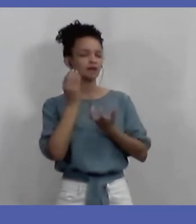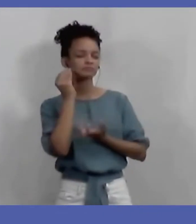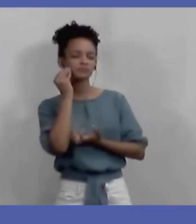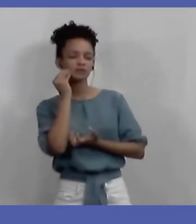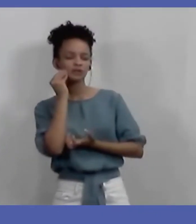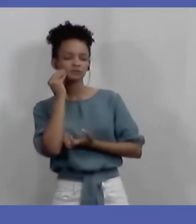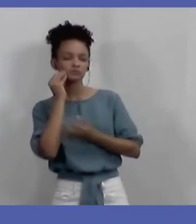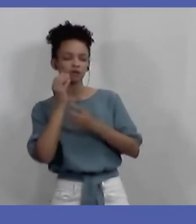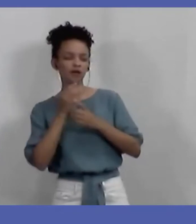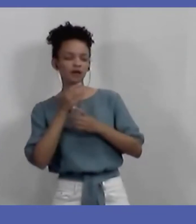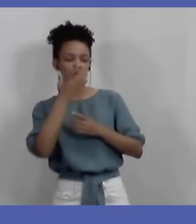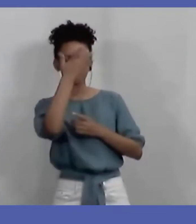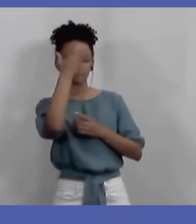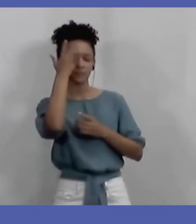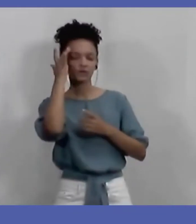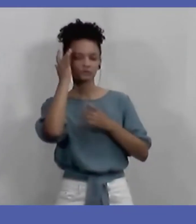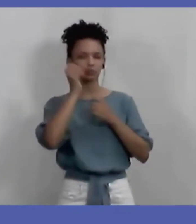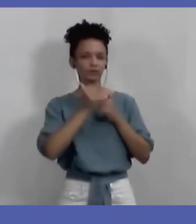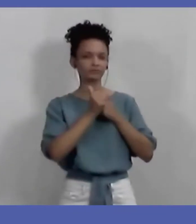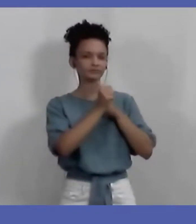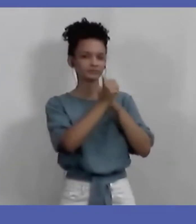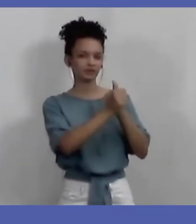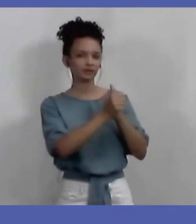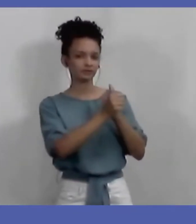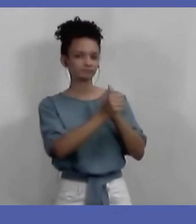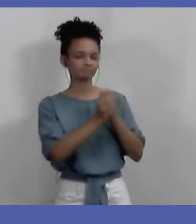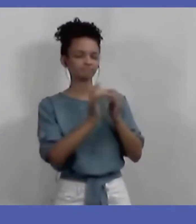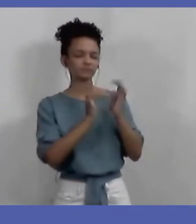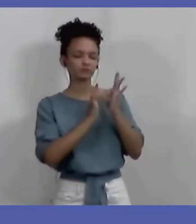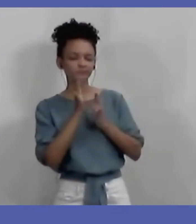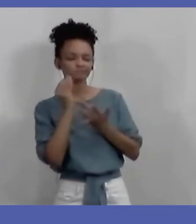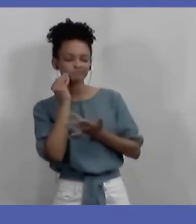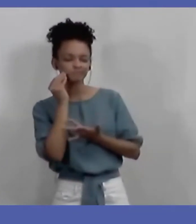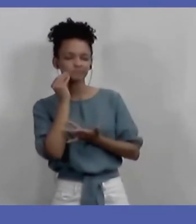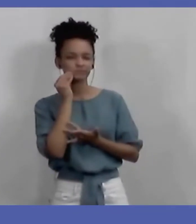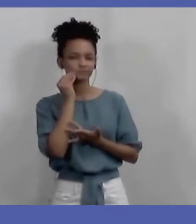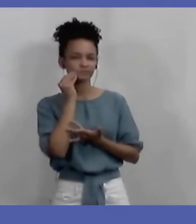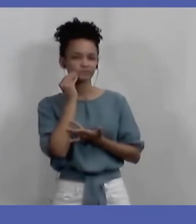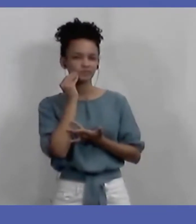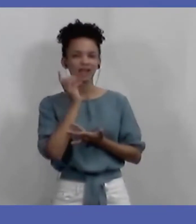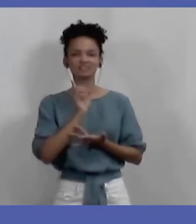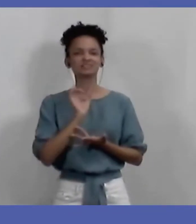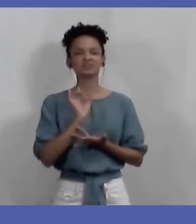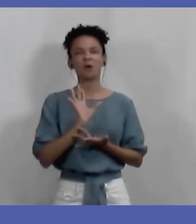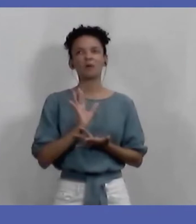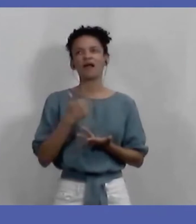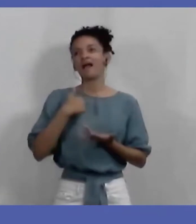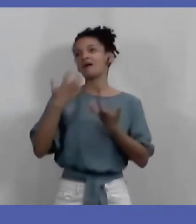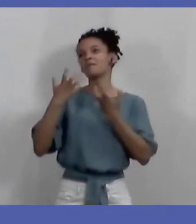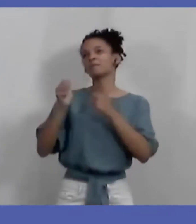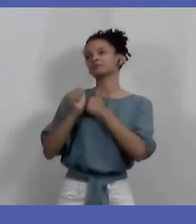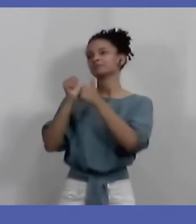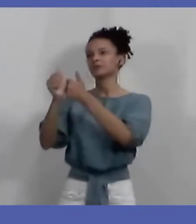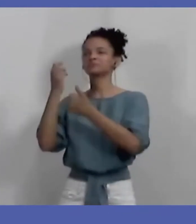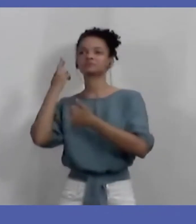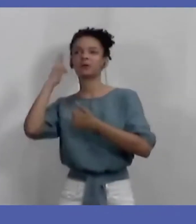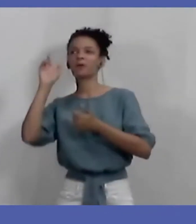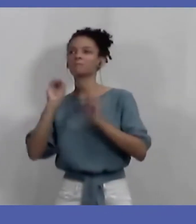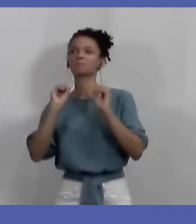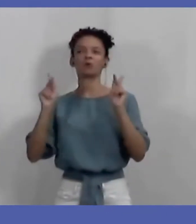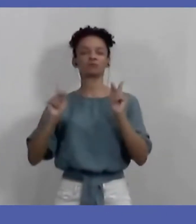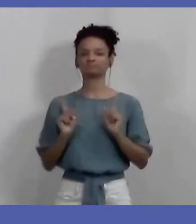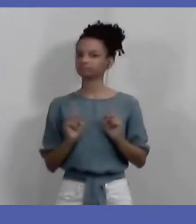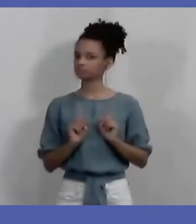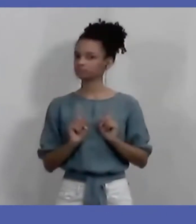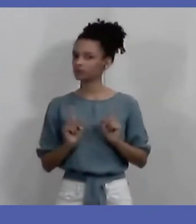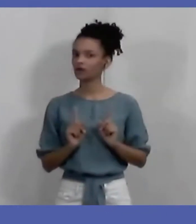verdade, não é para seguir o Senhor, não é assim, oba, oba, eu quero seguir o Senhor e vai. Né, você tem